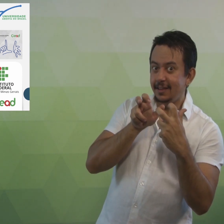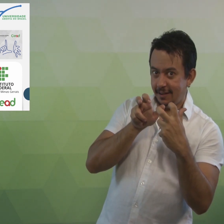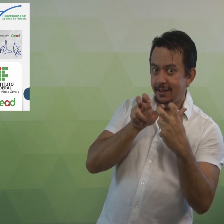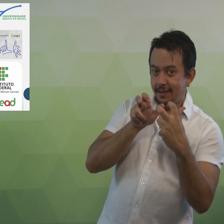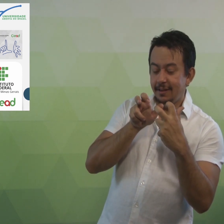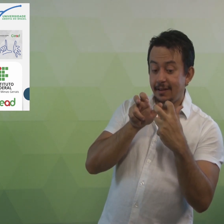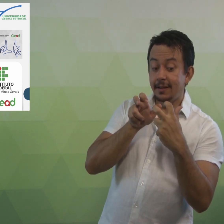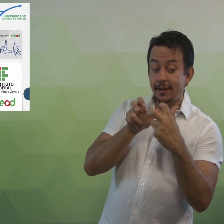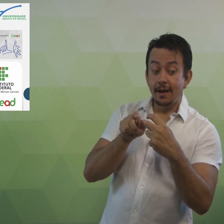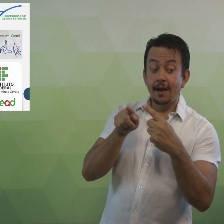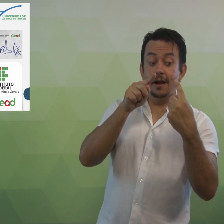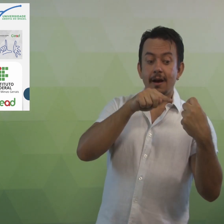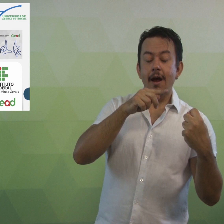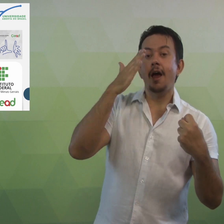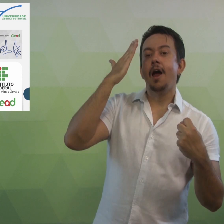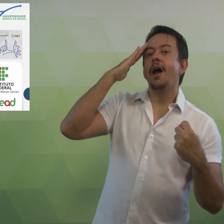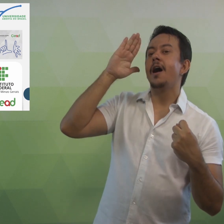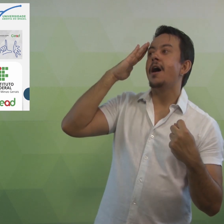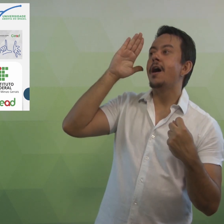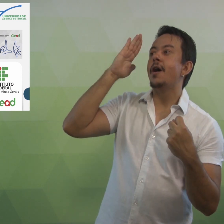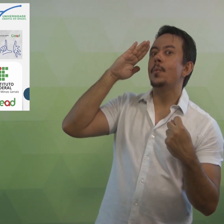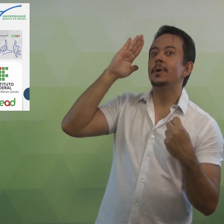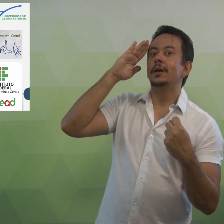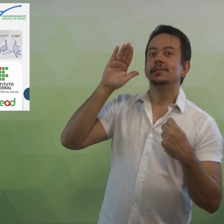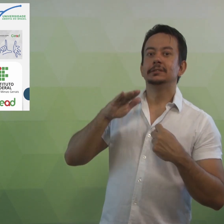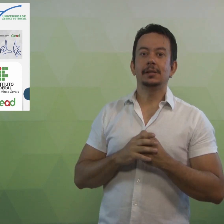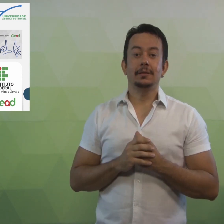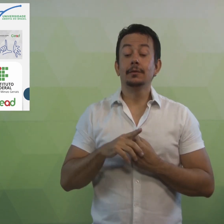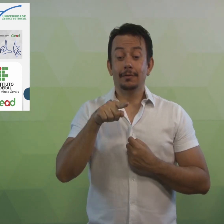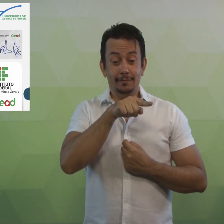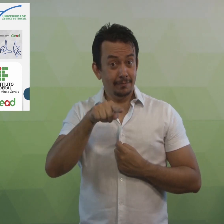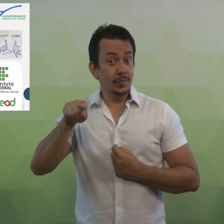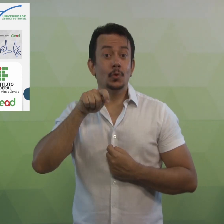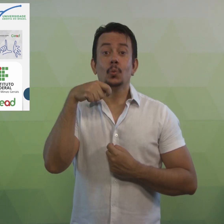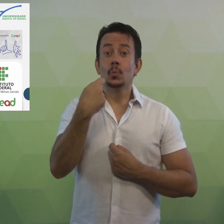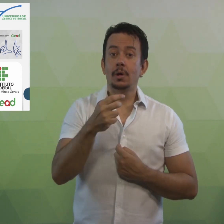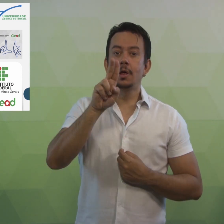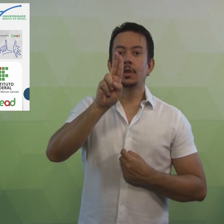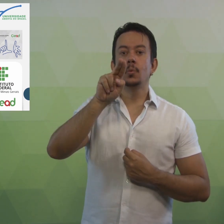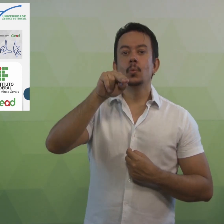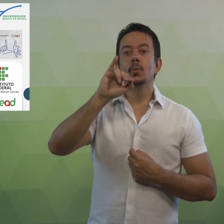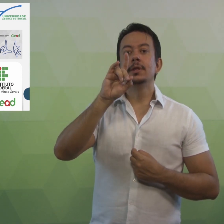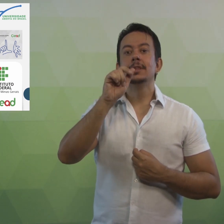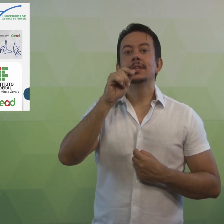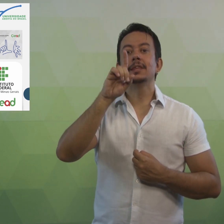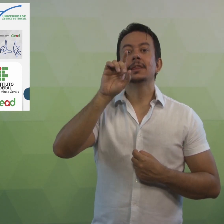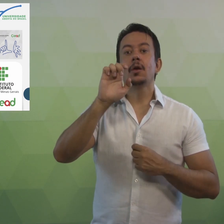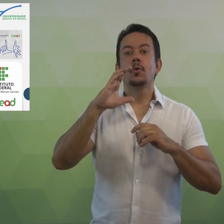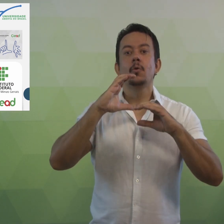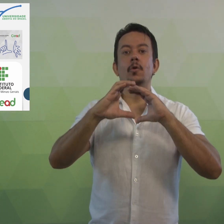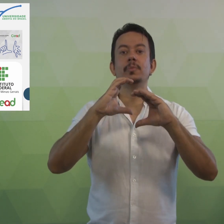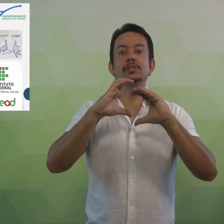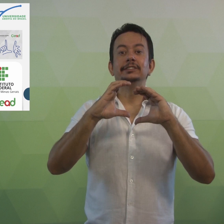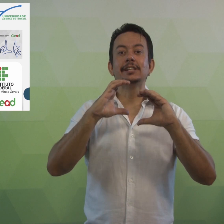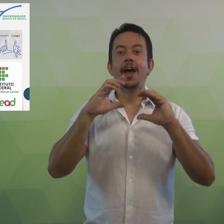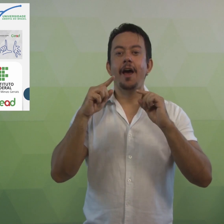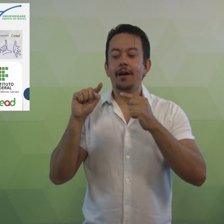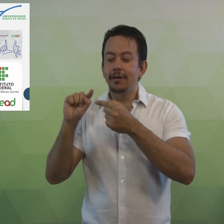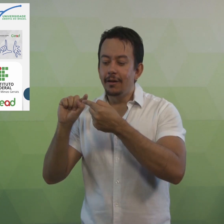receptor, ele recebe, ele decodifica aquela informação e ele compreende a informação passada. Isso